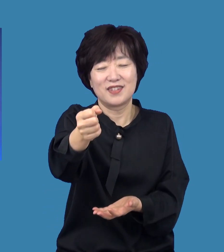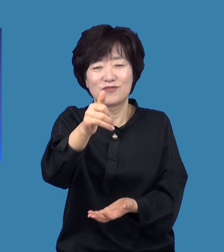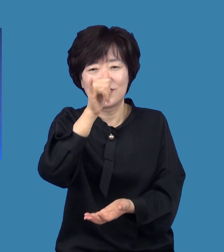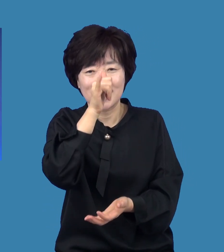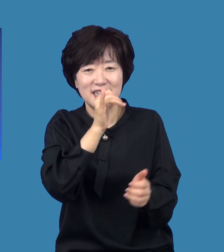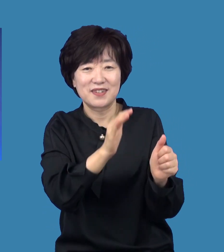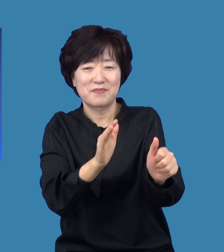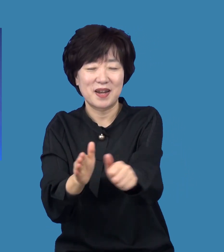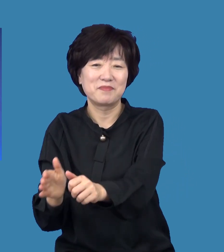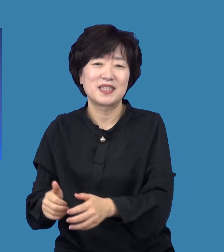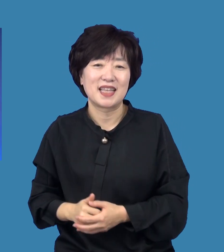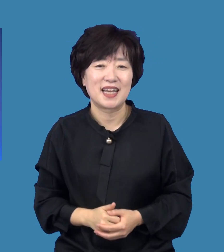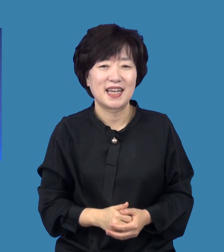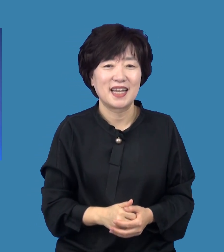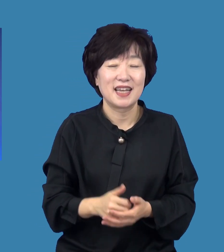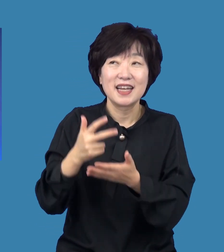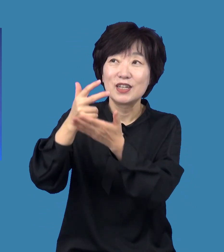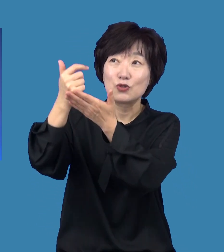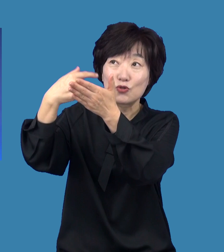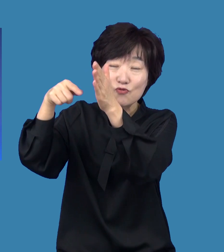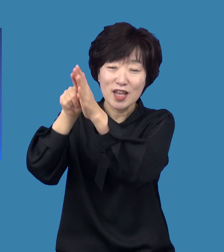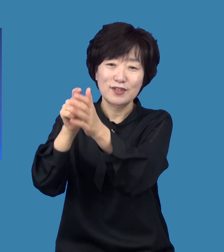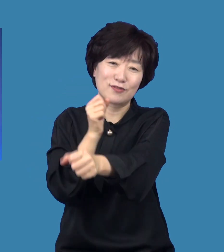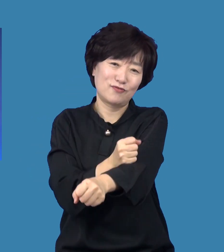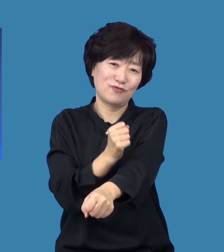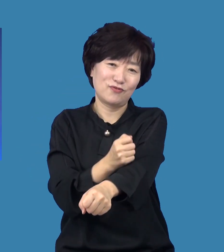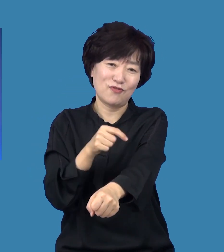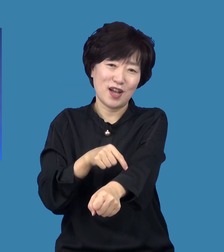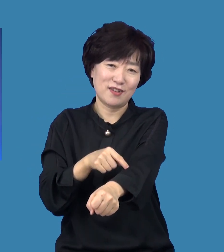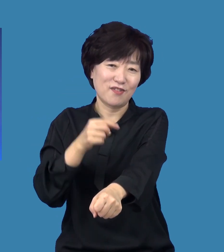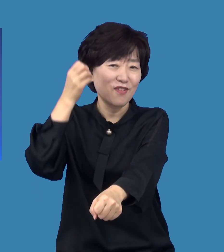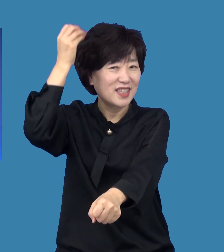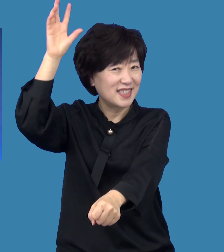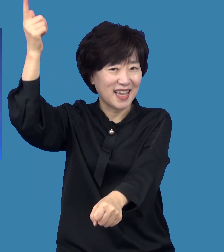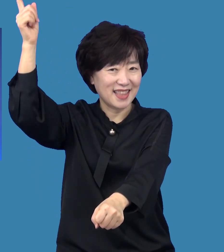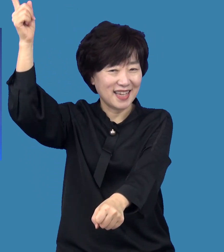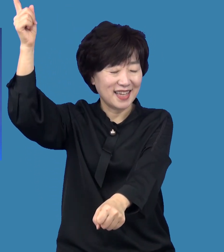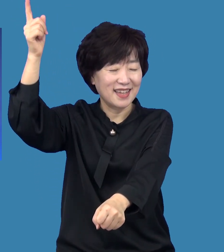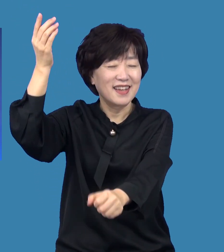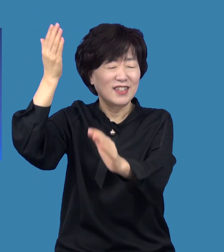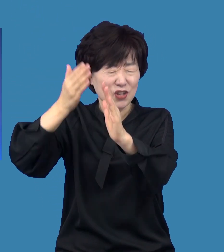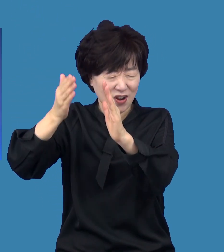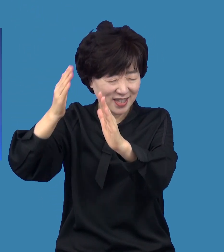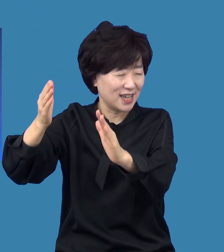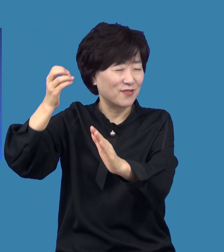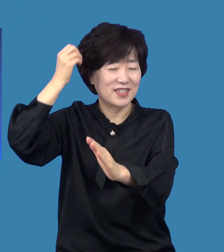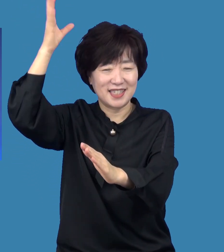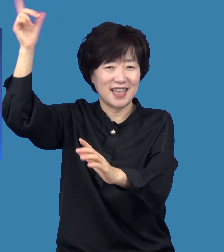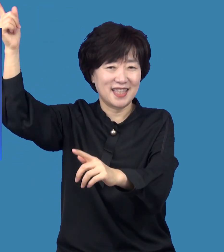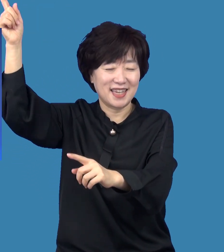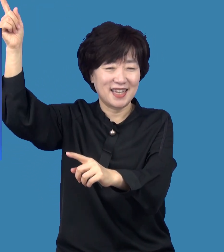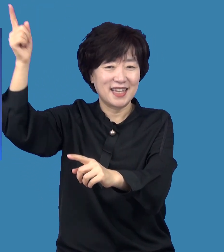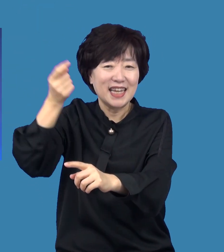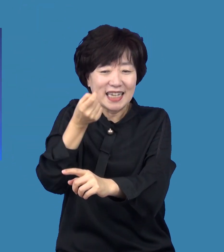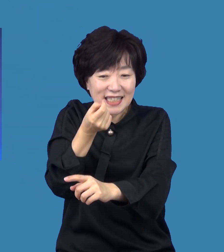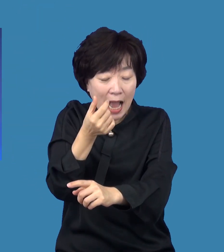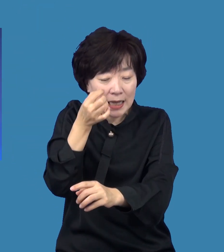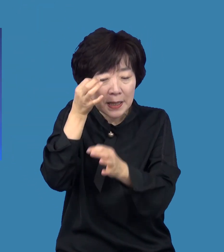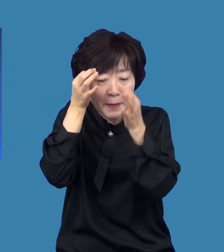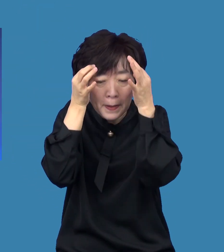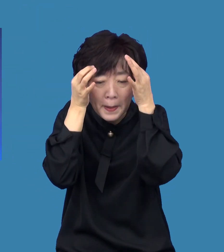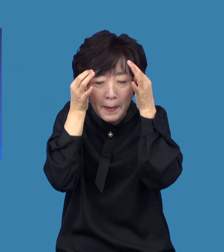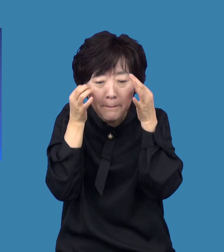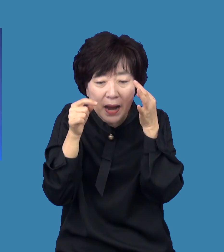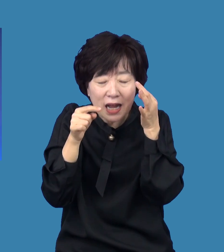축복합니다. 주를 위해서 수고한 것은요 잊지 않으세요. 절대 하나님 잊어버리지 않으세요. 작은 땀방울 하나도 다